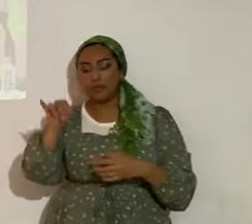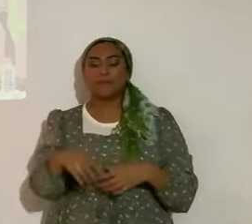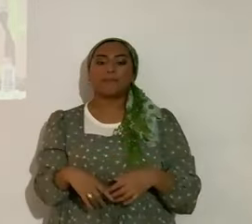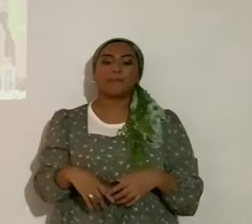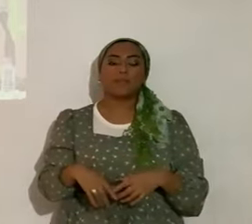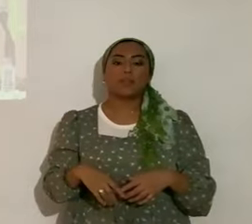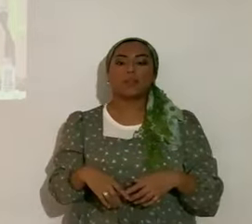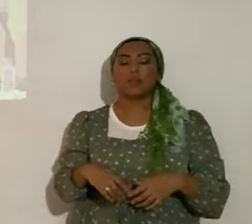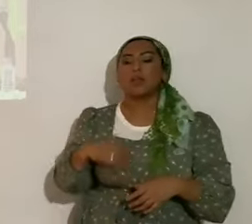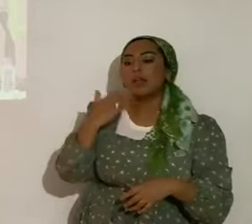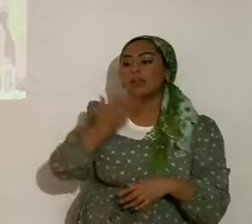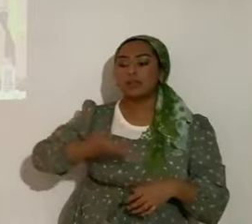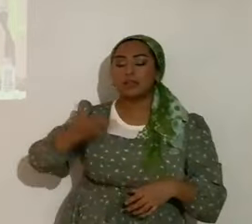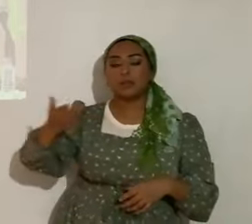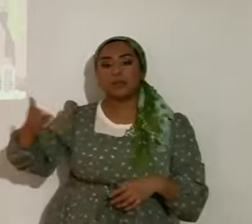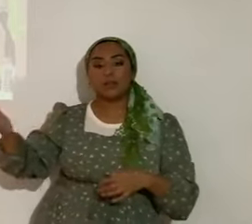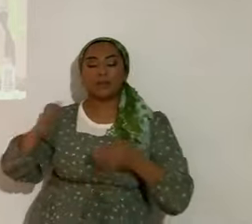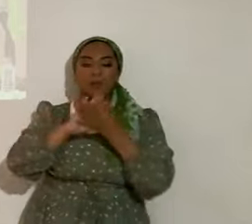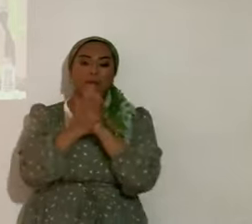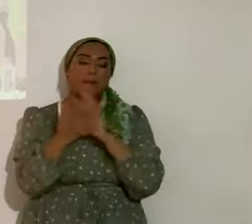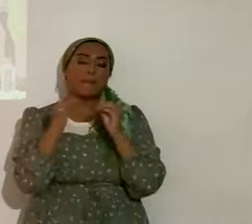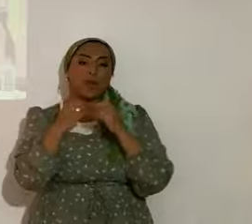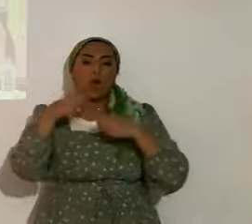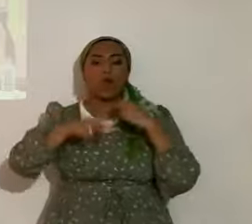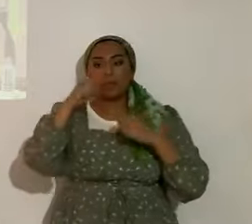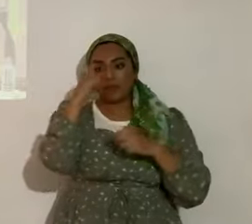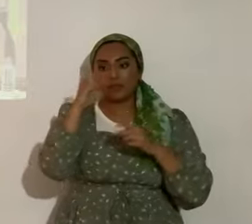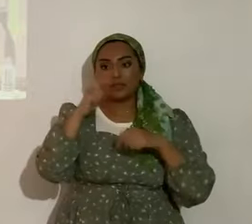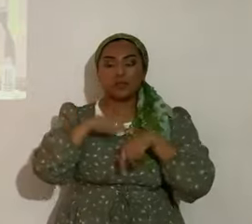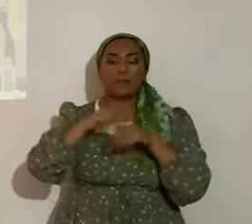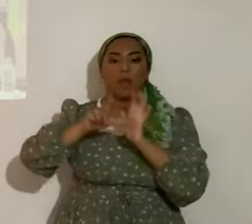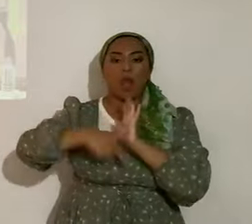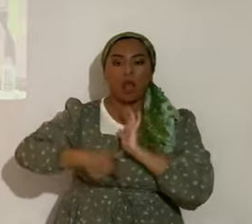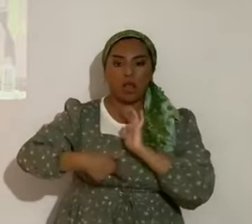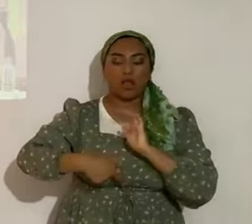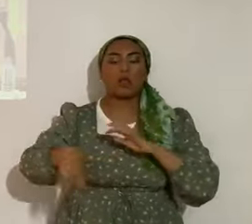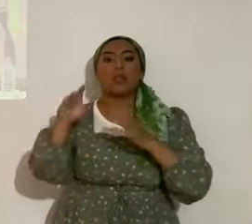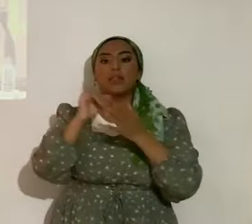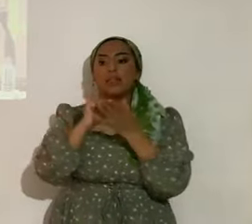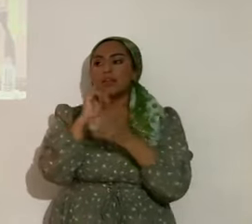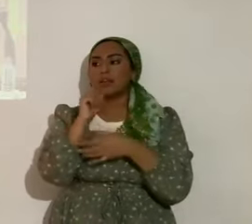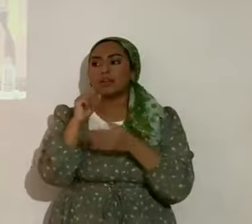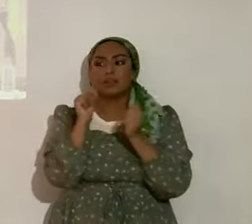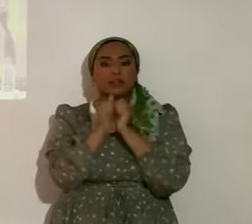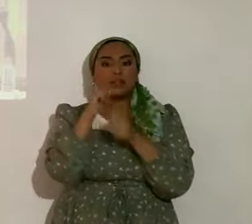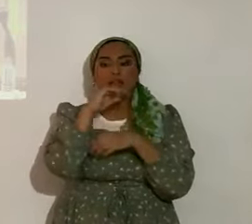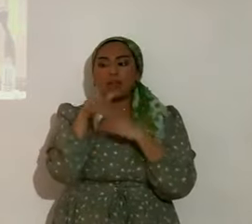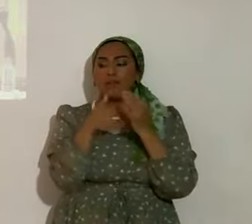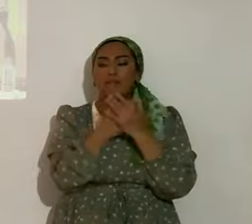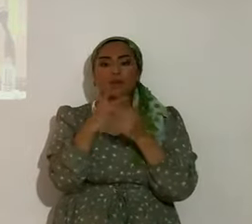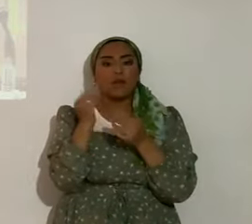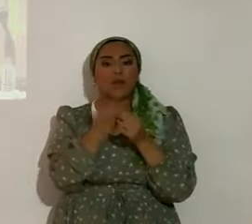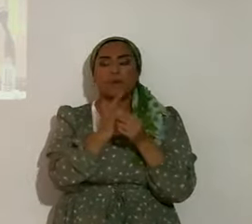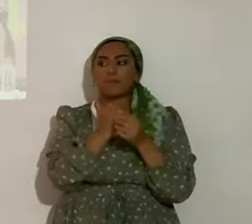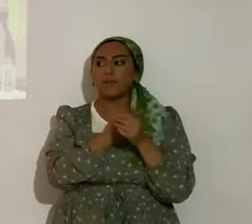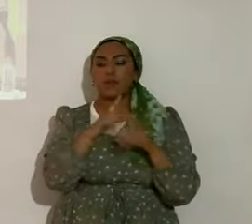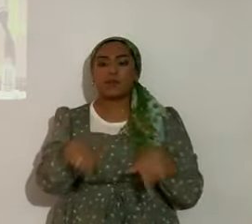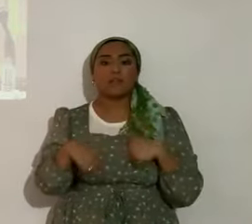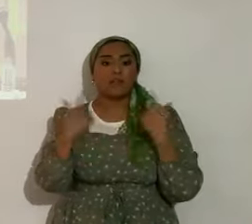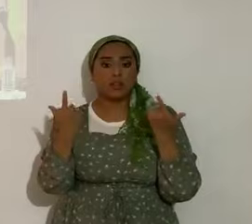Las cosas, repito, se complican por la tardanza. Y eso es en todo, en todas las actitudes de nuestra